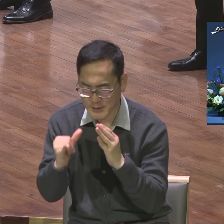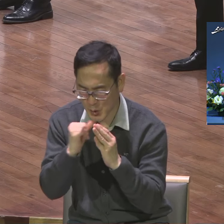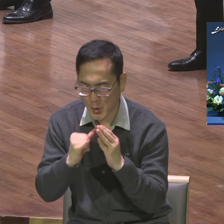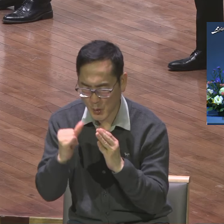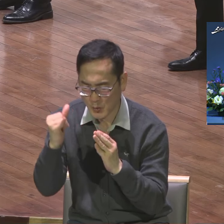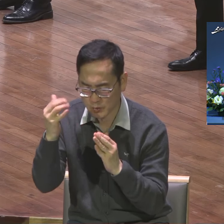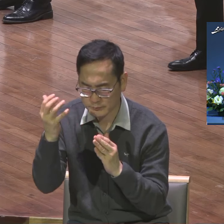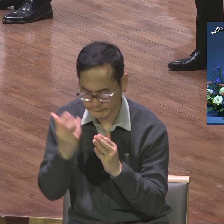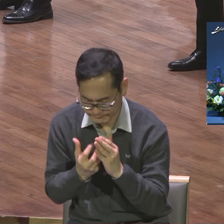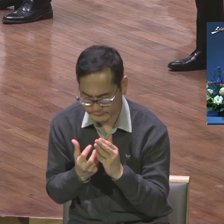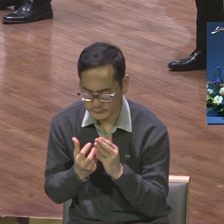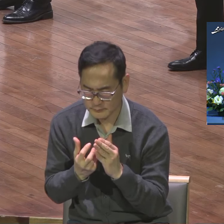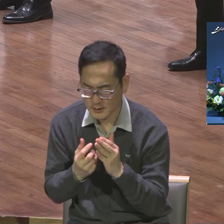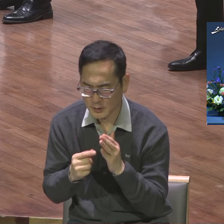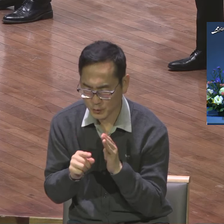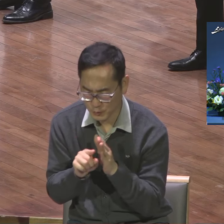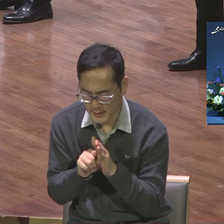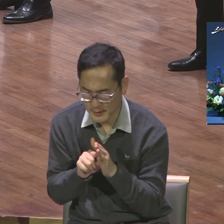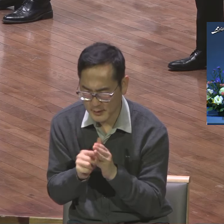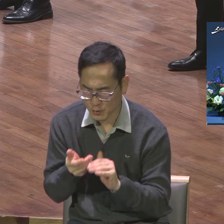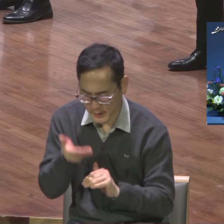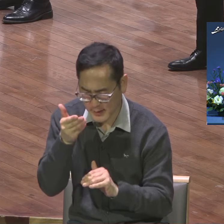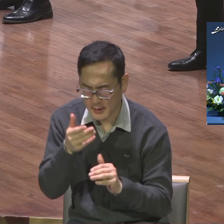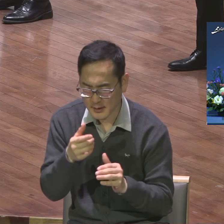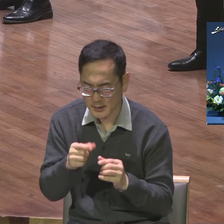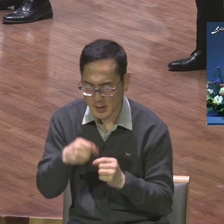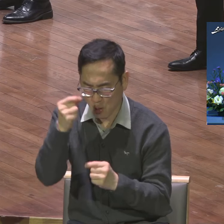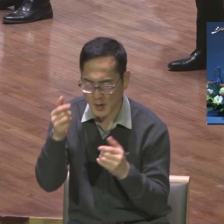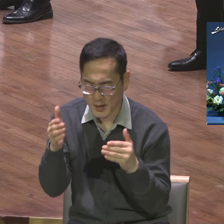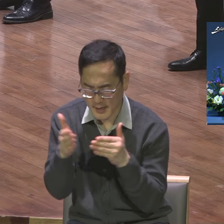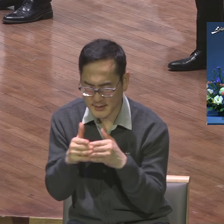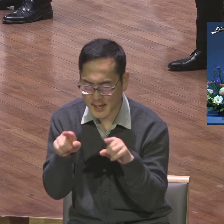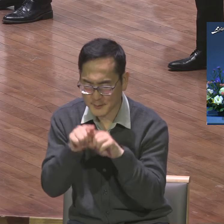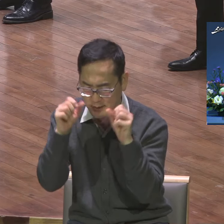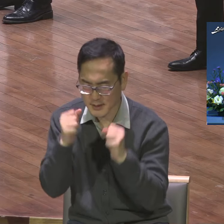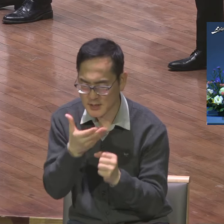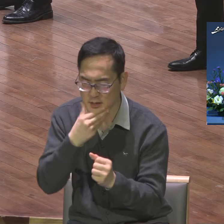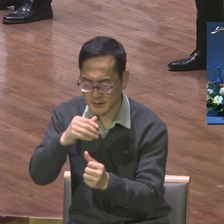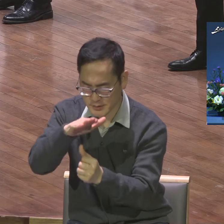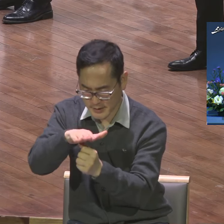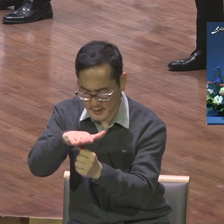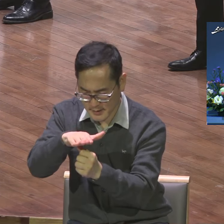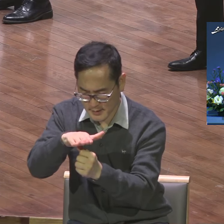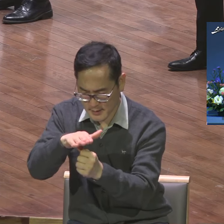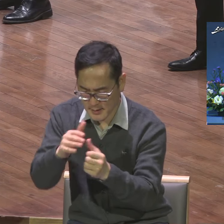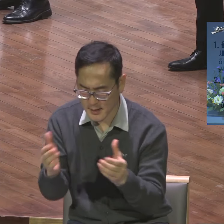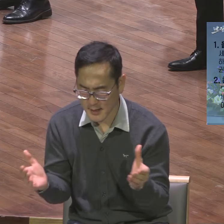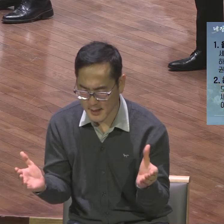지금부터 영원토록 함께 하실지어다. 아멘.